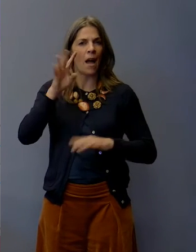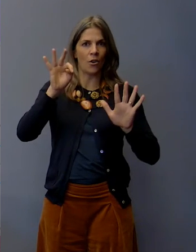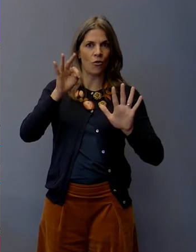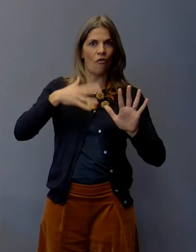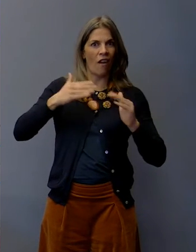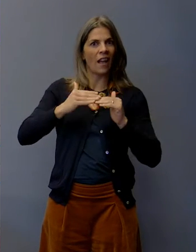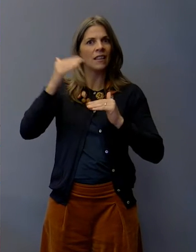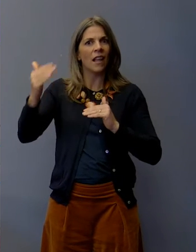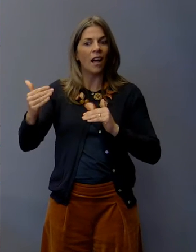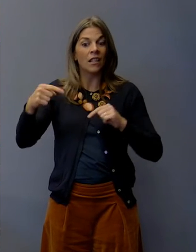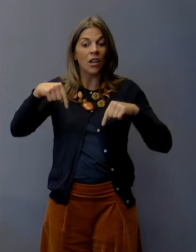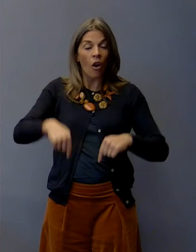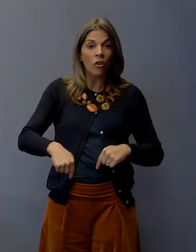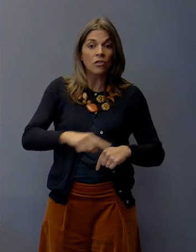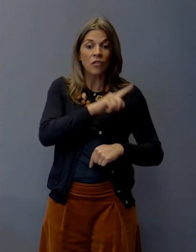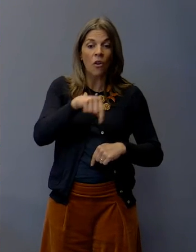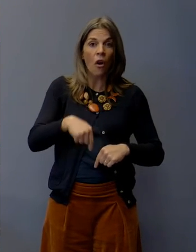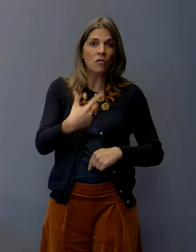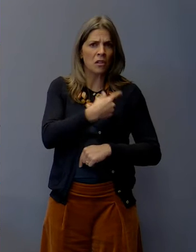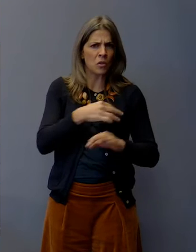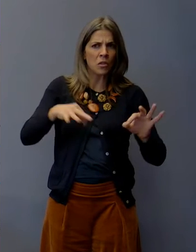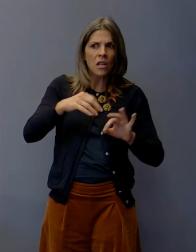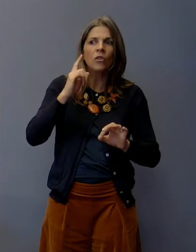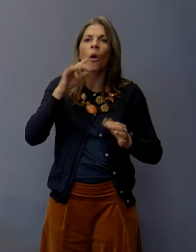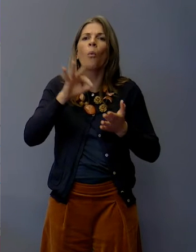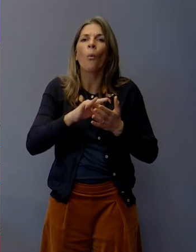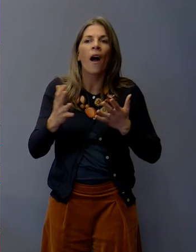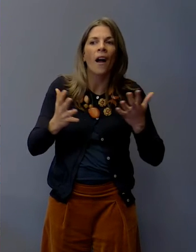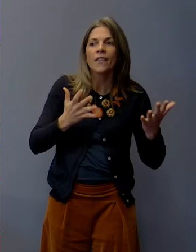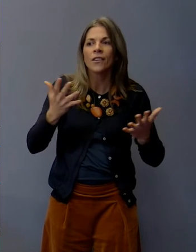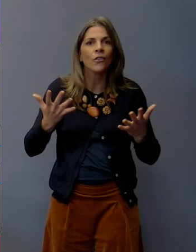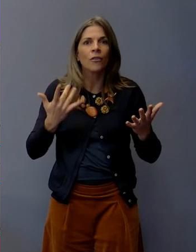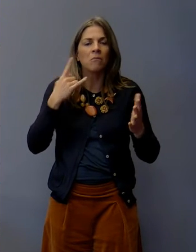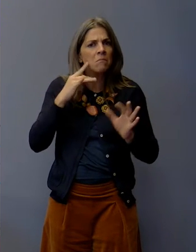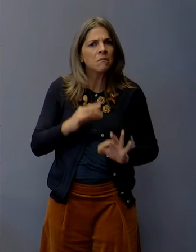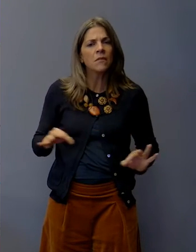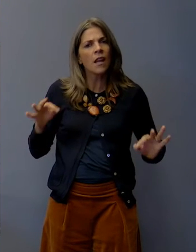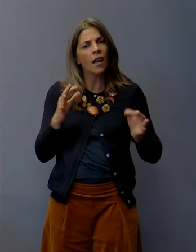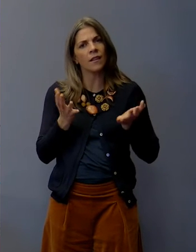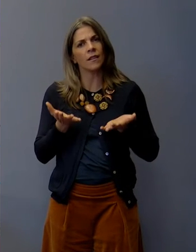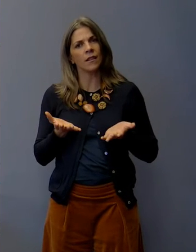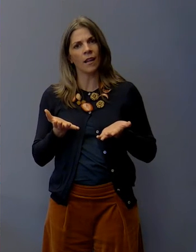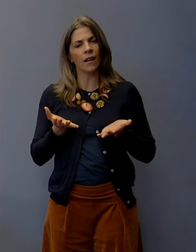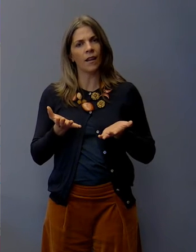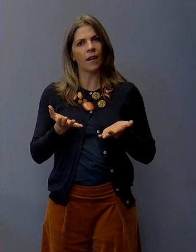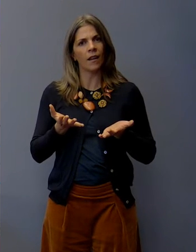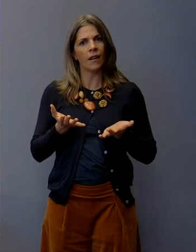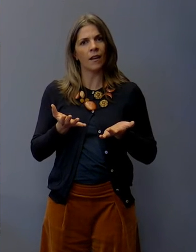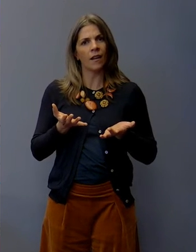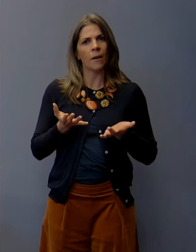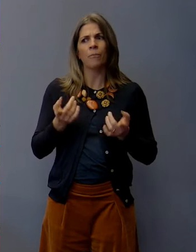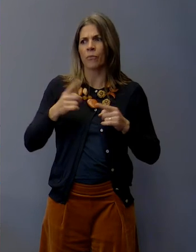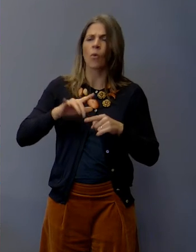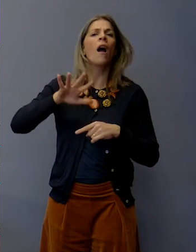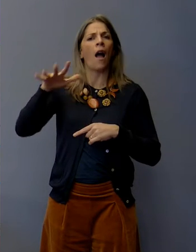essere vaccinate in the in termini di tempo ragionevoli o delle altre delle situazioni conoscenza diretta